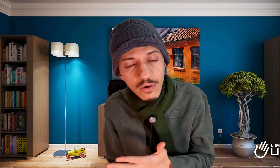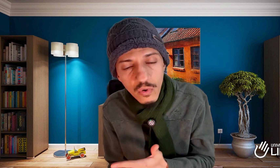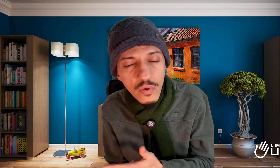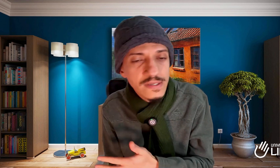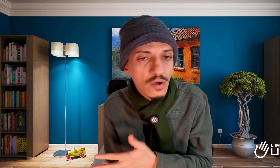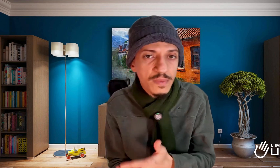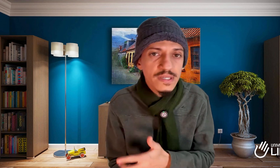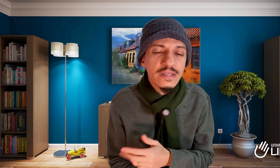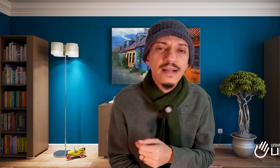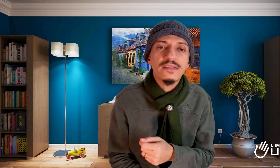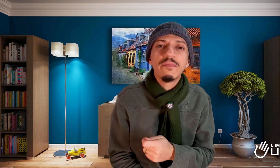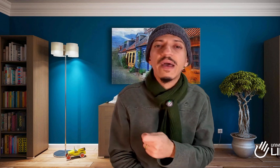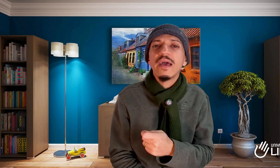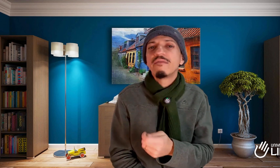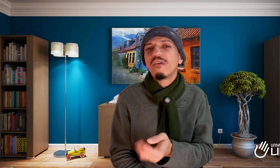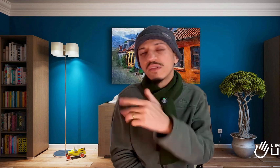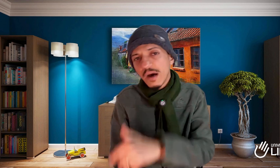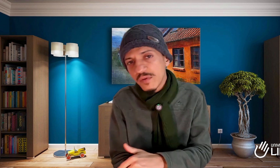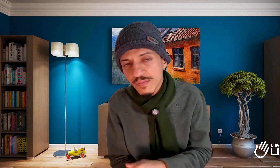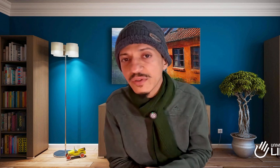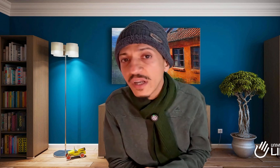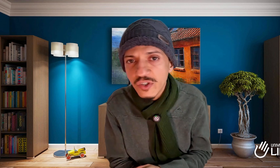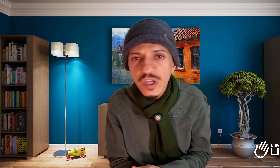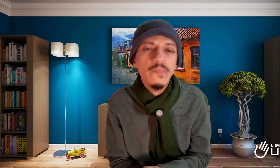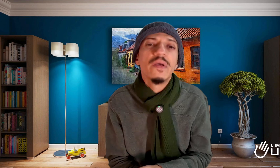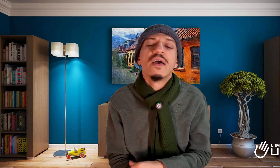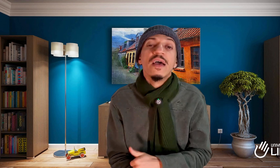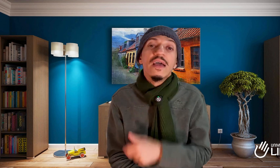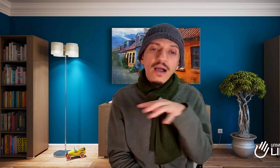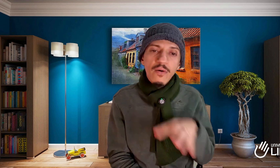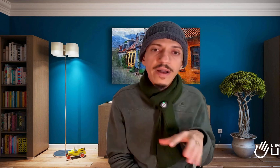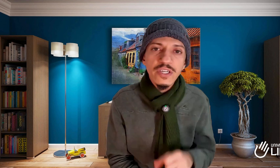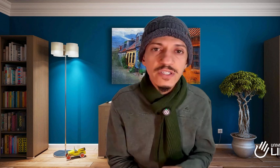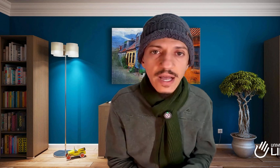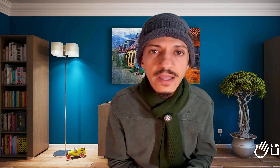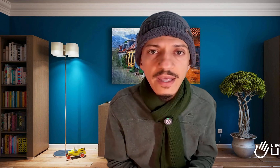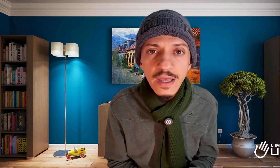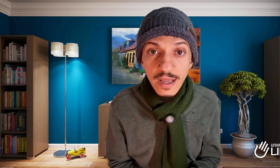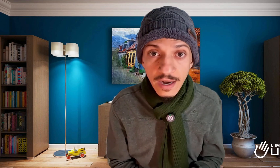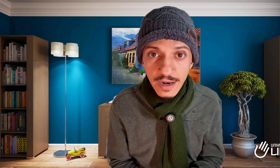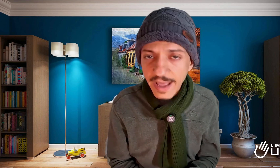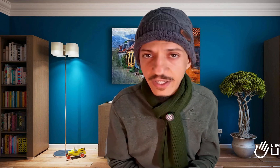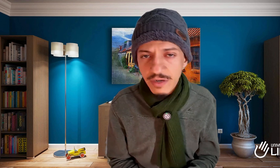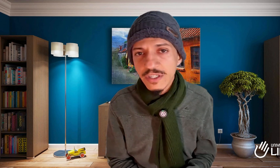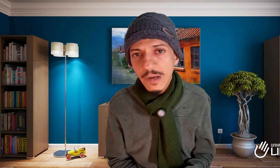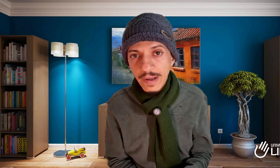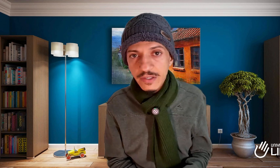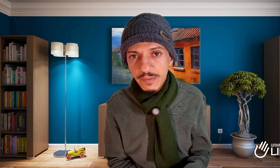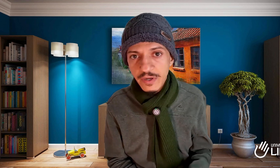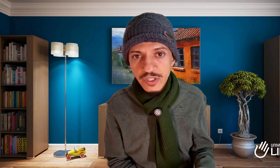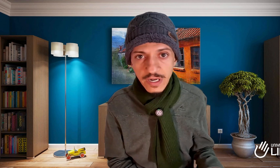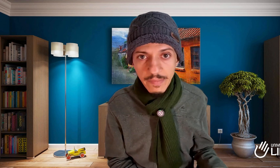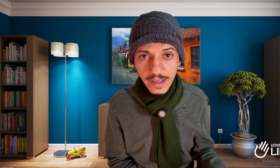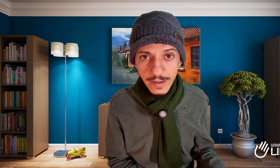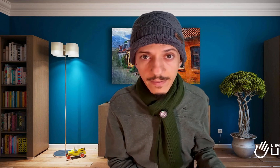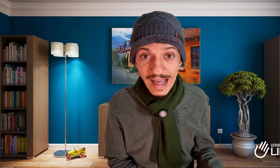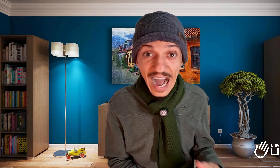Alagoas, algumas cidades também, voltamos para o Sergipe, e agora a gente está aqui na região da Chapada Diamantina, na Bahia.